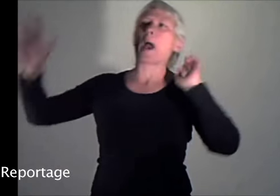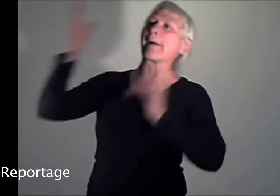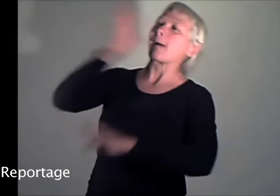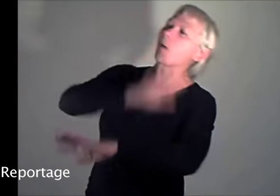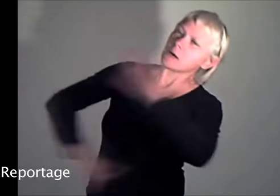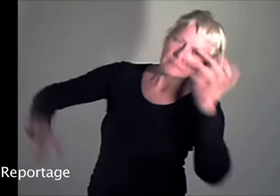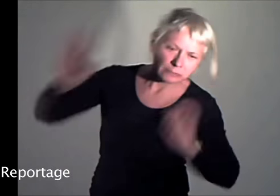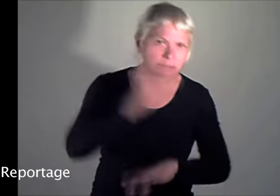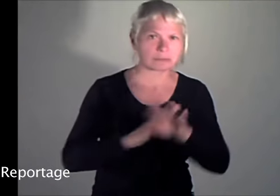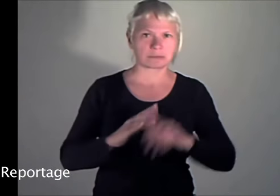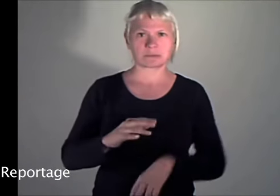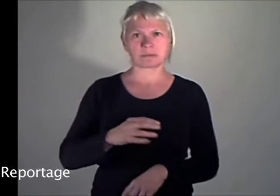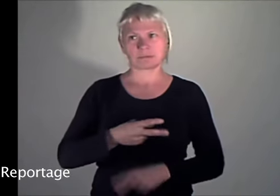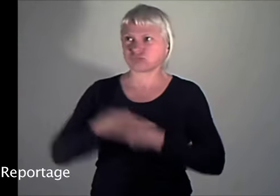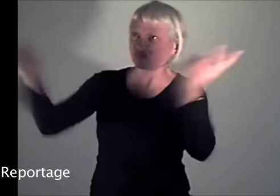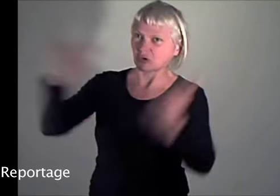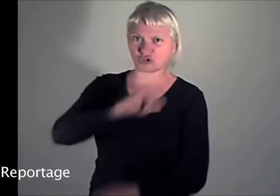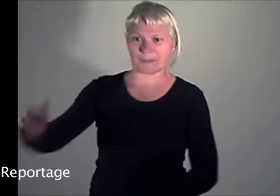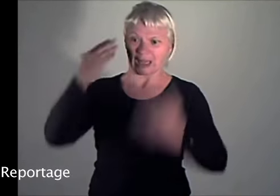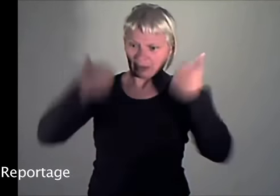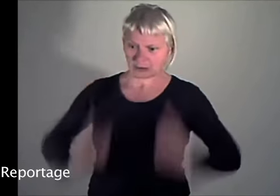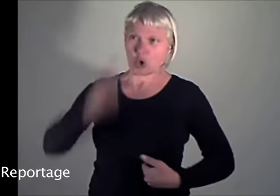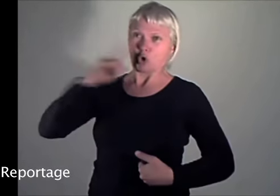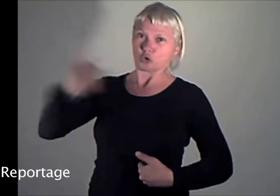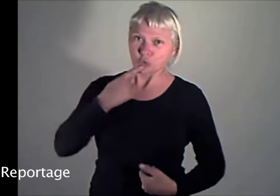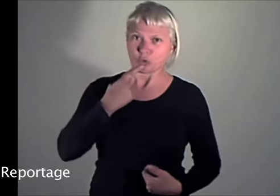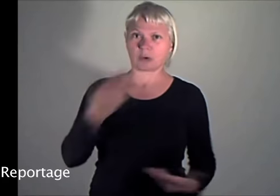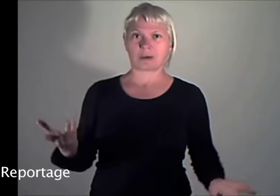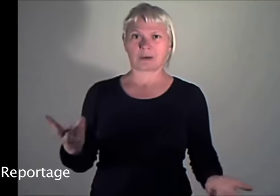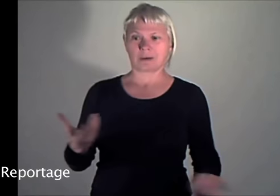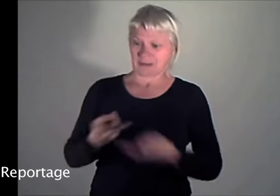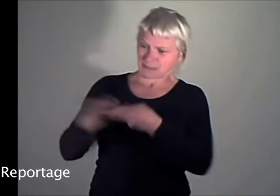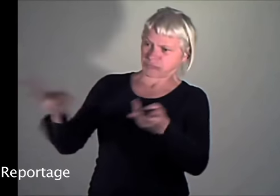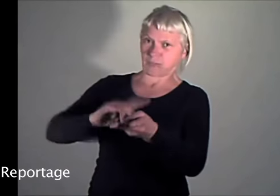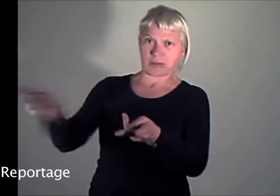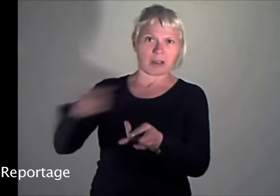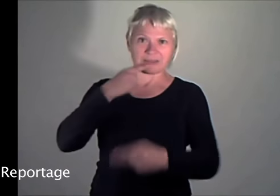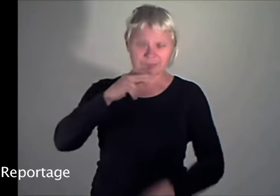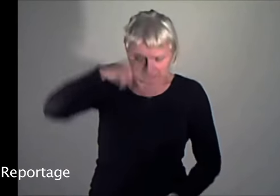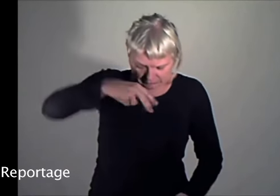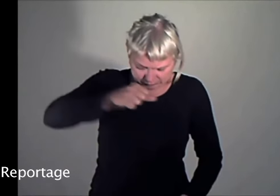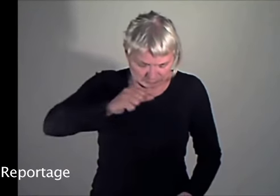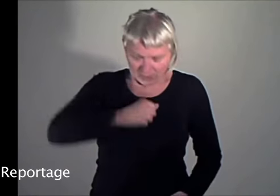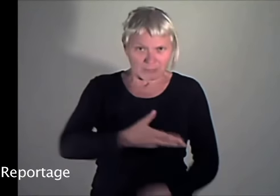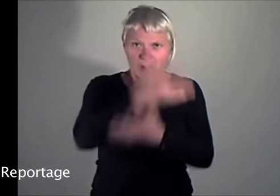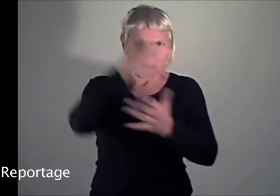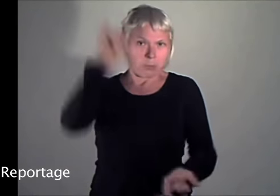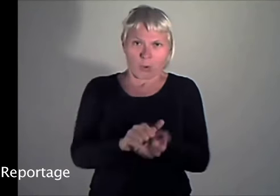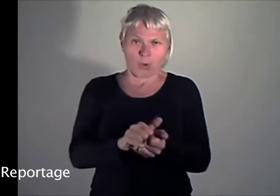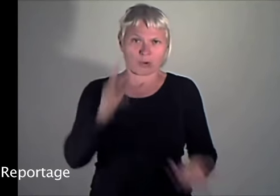nous-mêmes. Parce qu'on passe notre temps à essayer de cacher ça. Et c'est pas facile de louvoyer entre toutes ces idées-là. Et puis d'un coup,